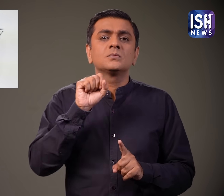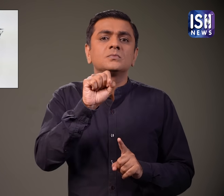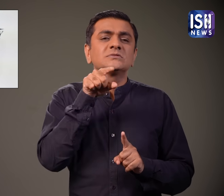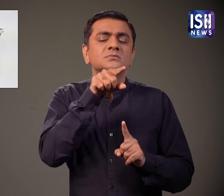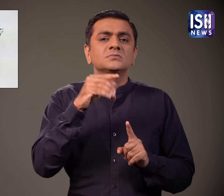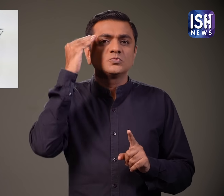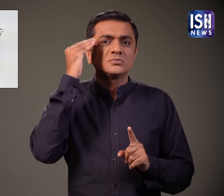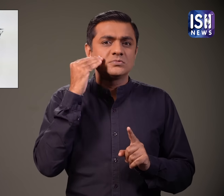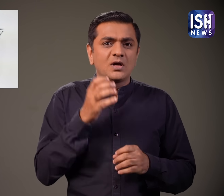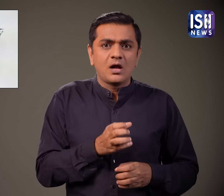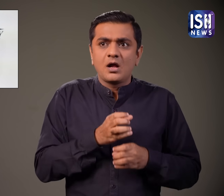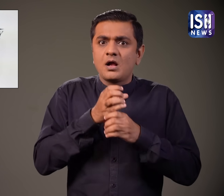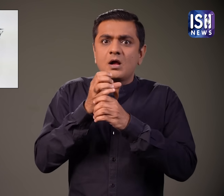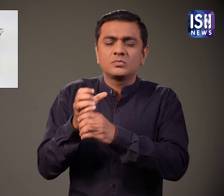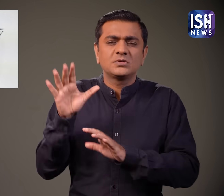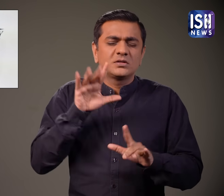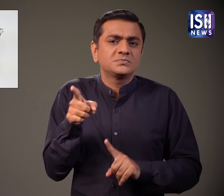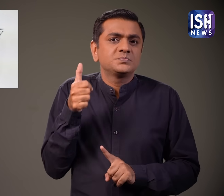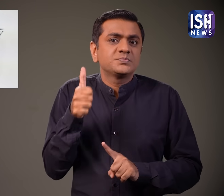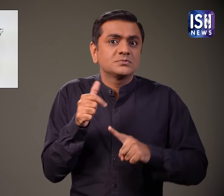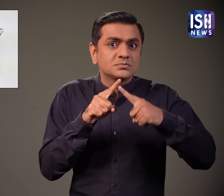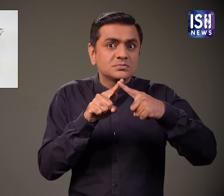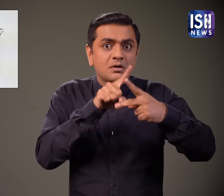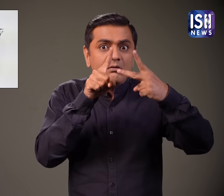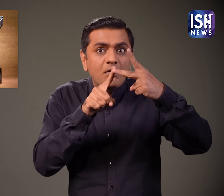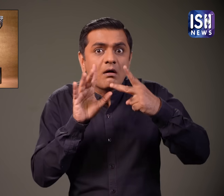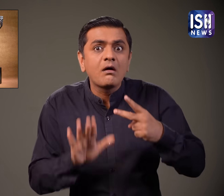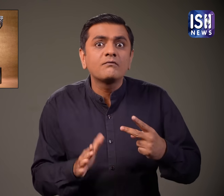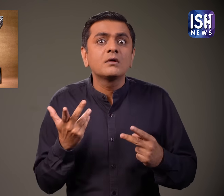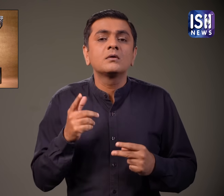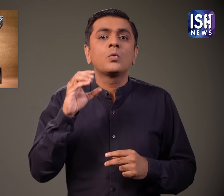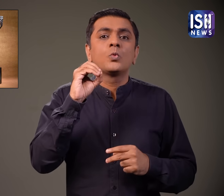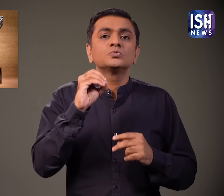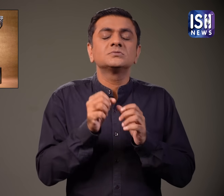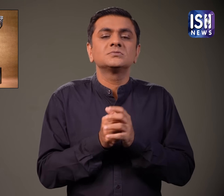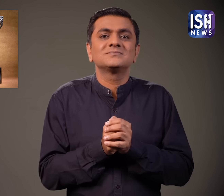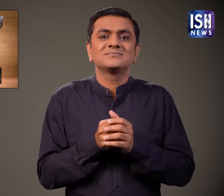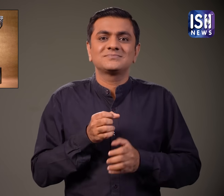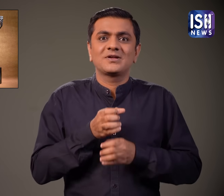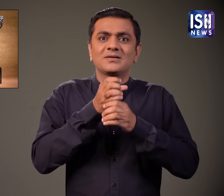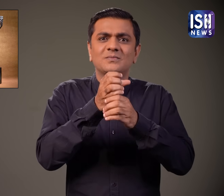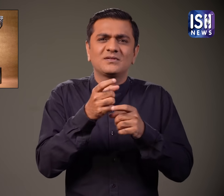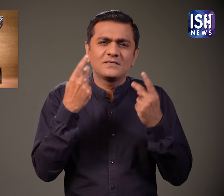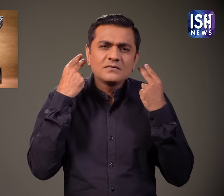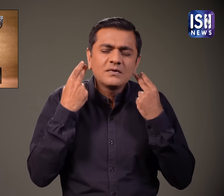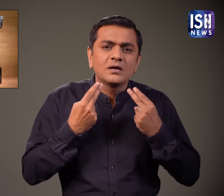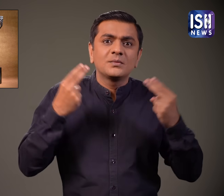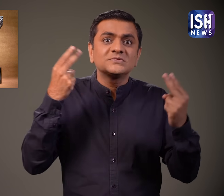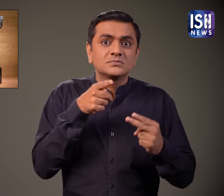वह स्क्रीन अक्टर्स गिल्ड अवर्ड के प्राप्त करता थे और आसकर विजधा फिर्म पैरसाइट के मुख्य अभी